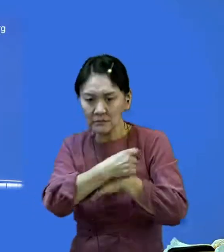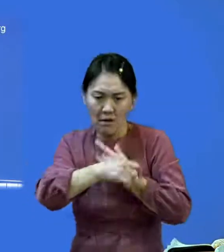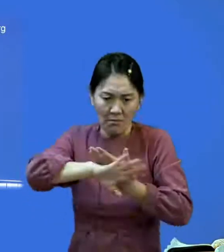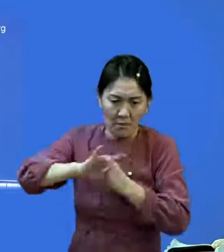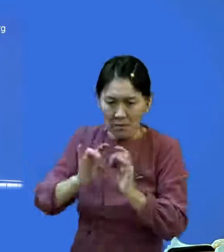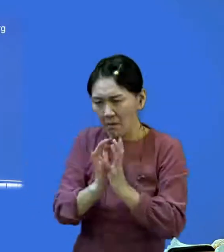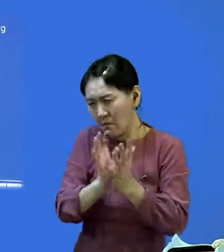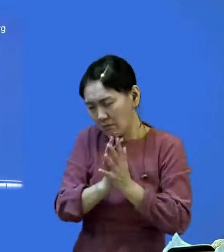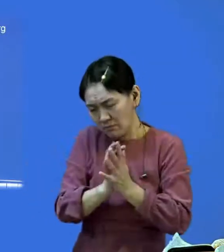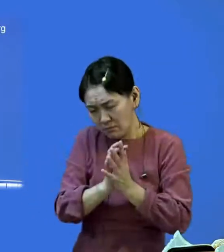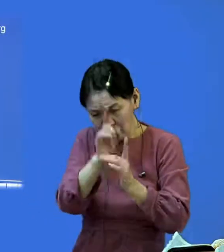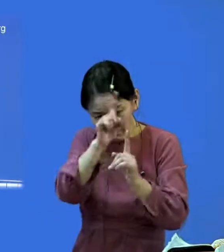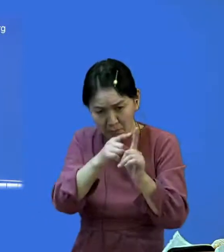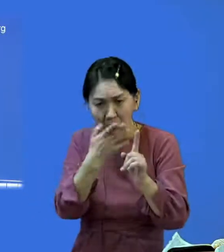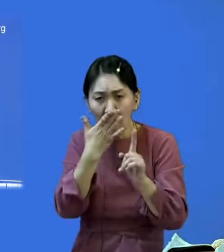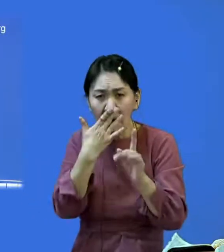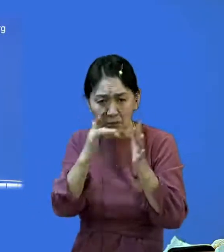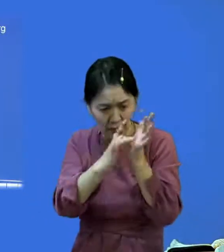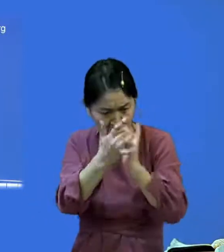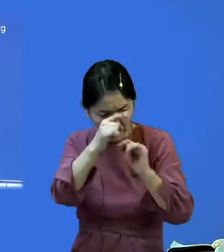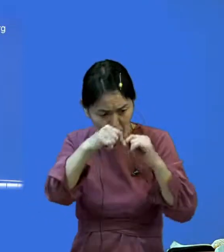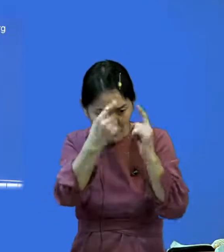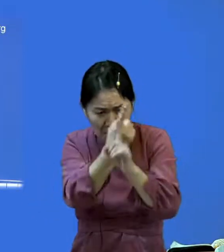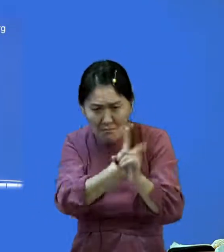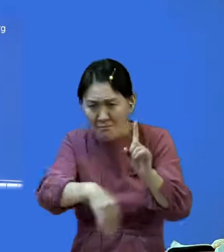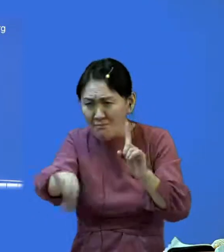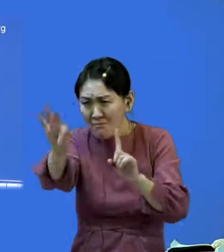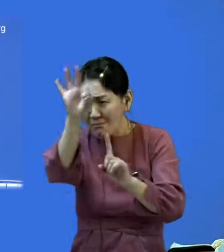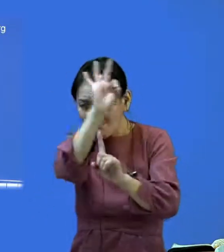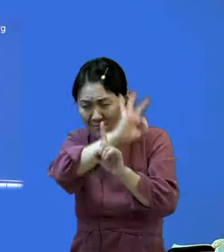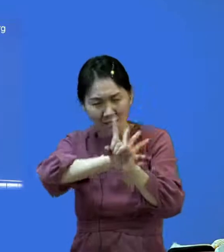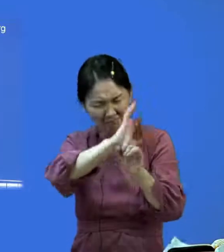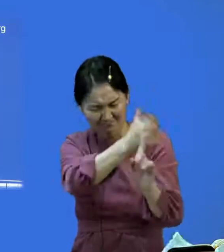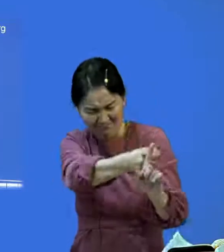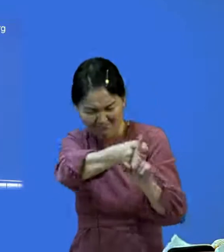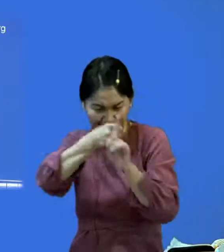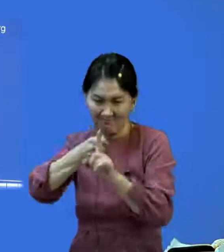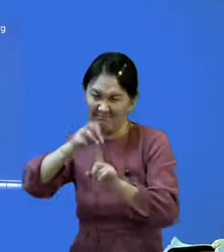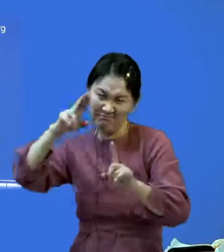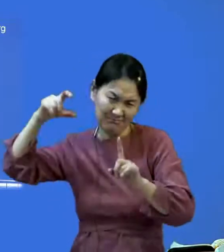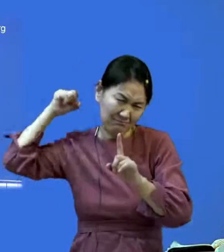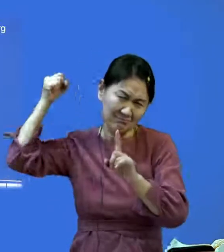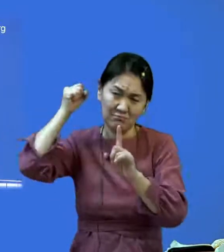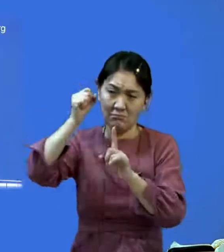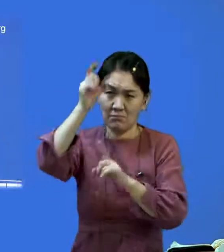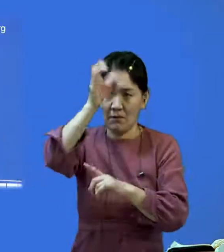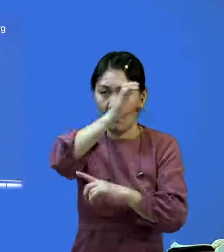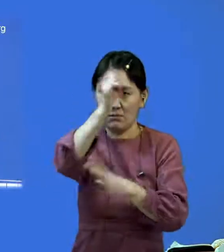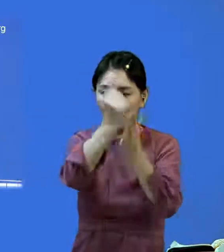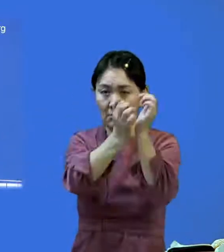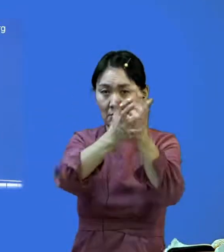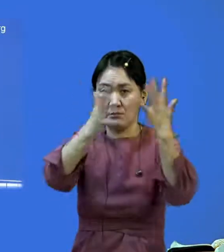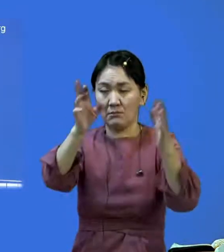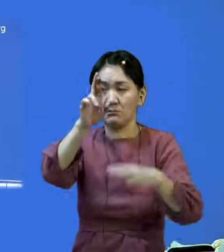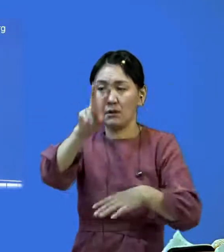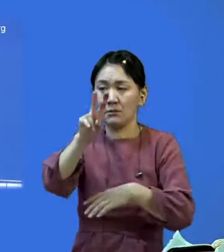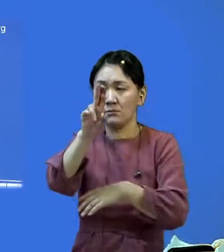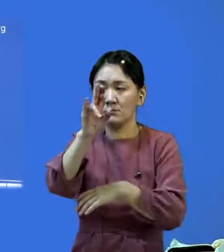эцтэй гим нүгэлгүй нөхөн цаазаар ахуулга ялыг сонсч загалмаа дээр өгсөн бурхны хүүшүүд.